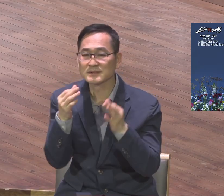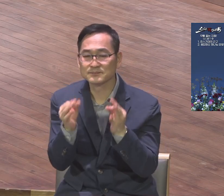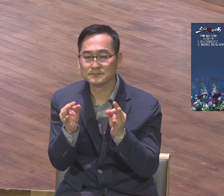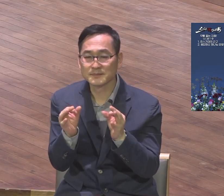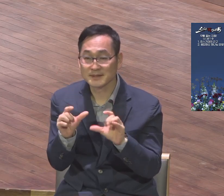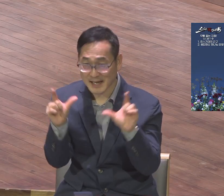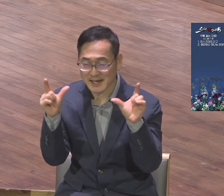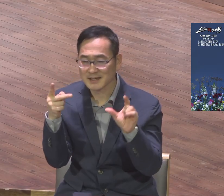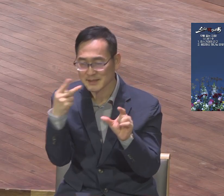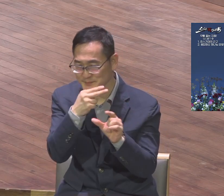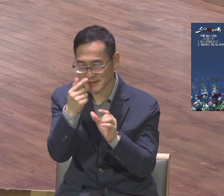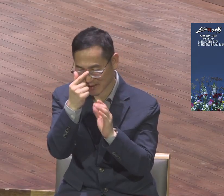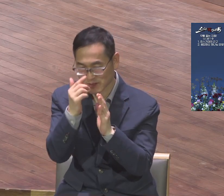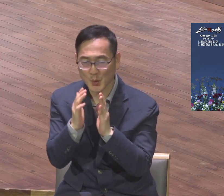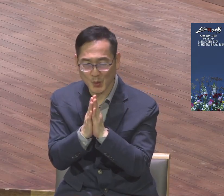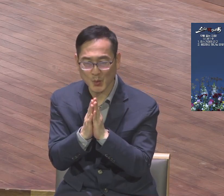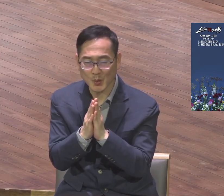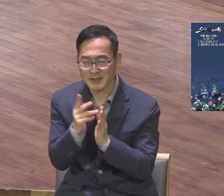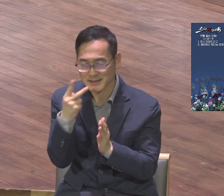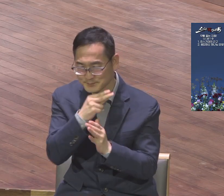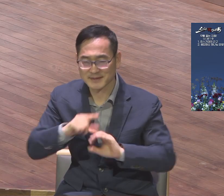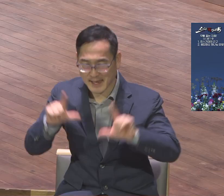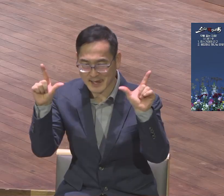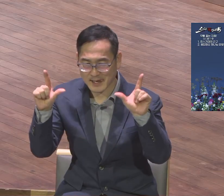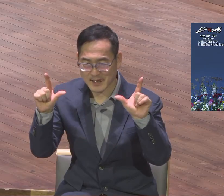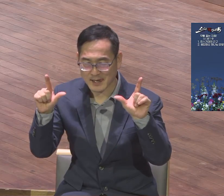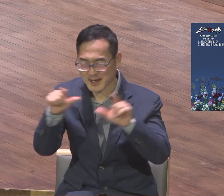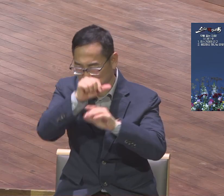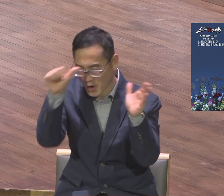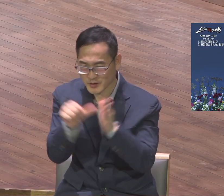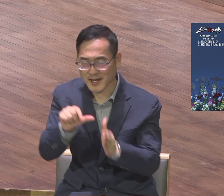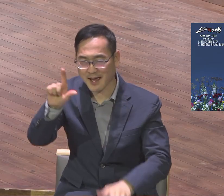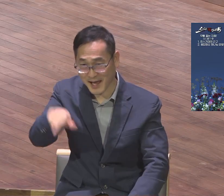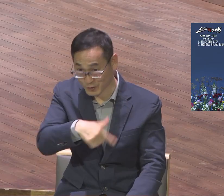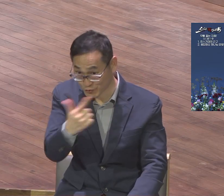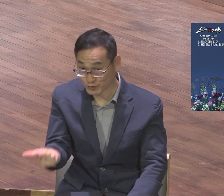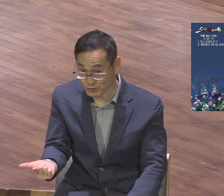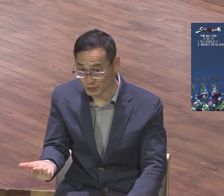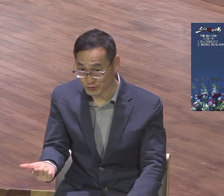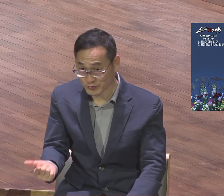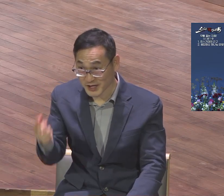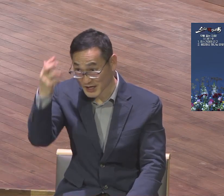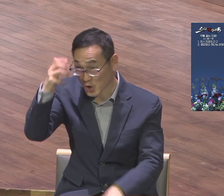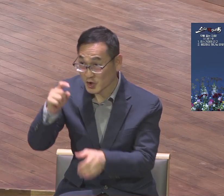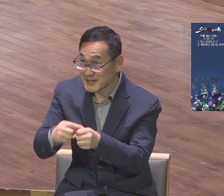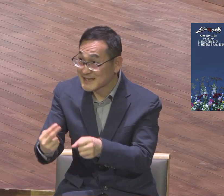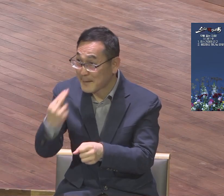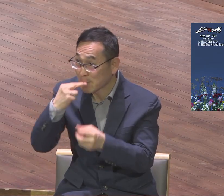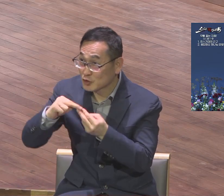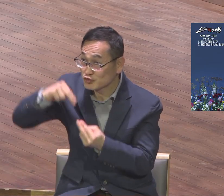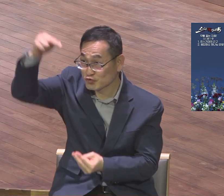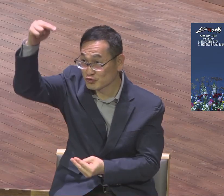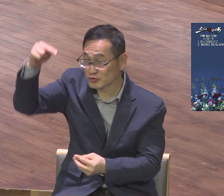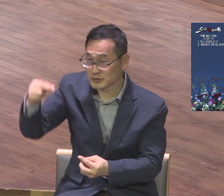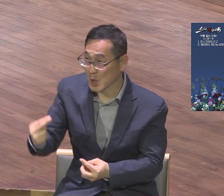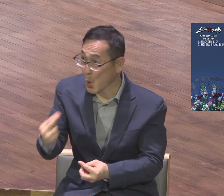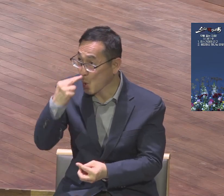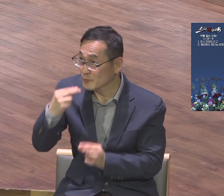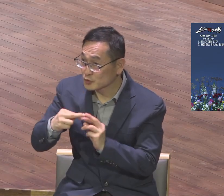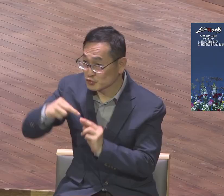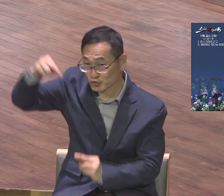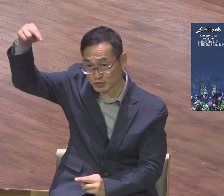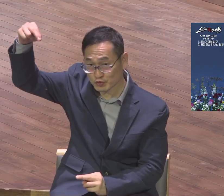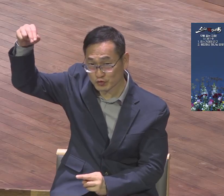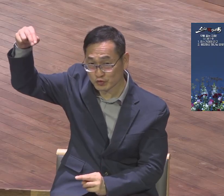꼭 기억하시고 우리 영계 모두 성도들 평생에 하나님과 영적 생명줄을 분명히 붙잡고